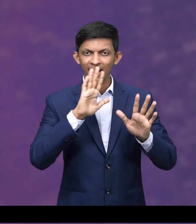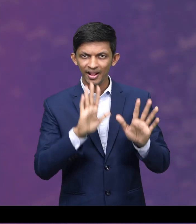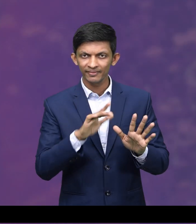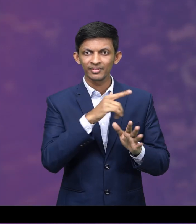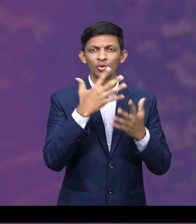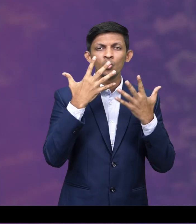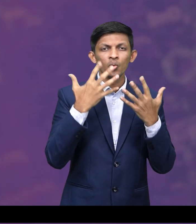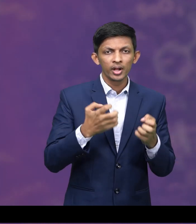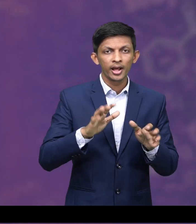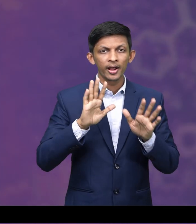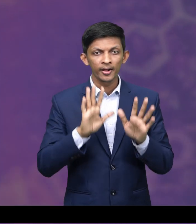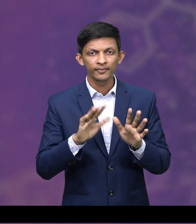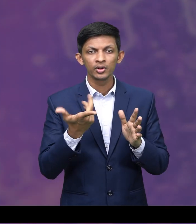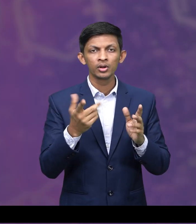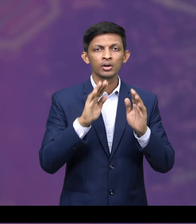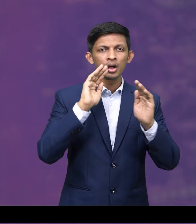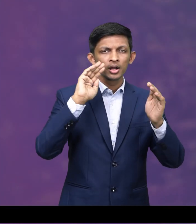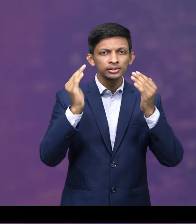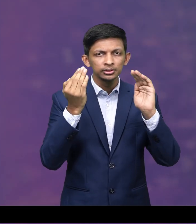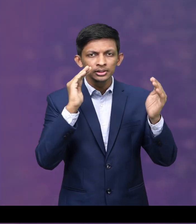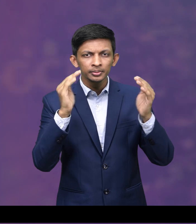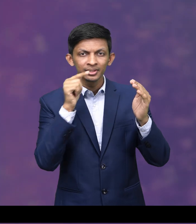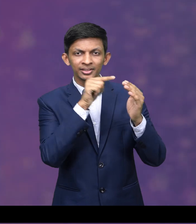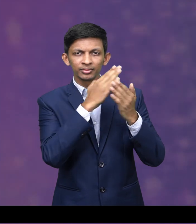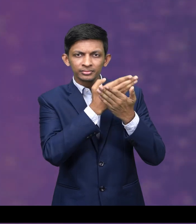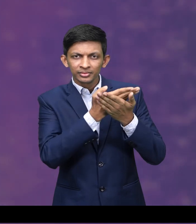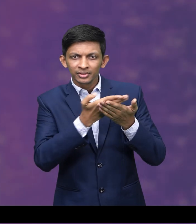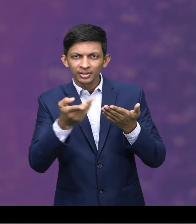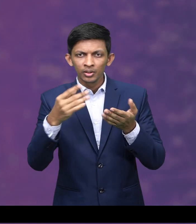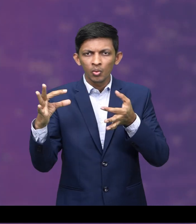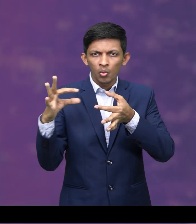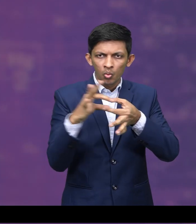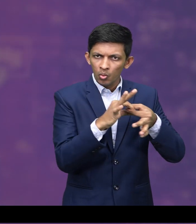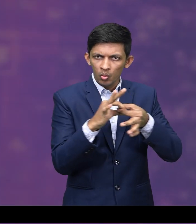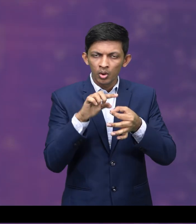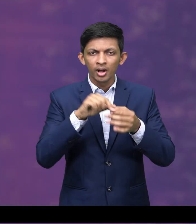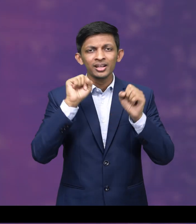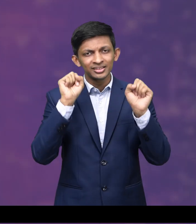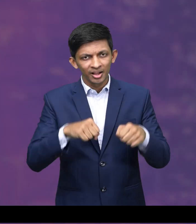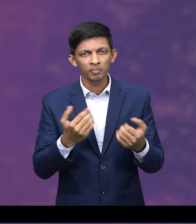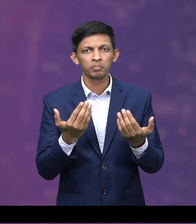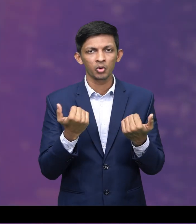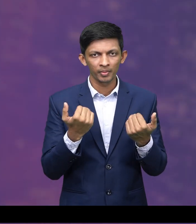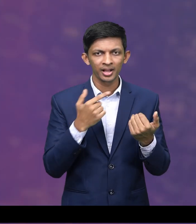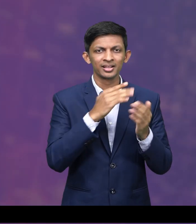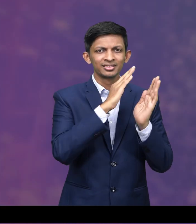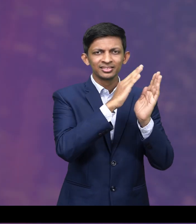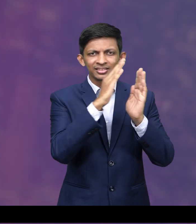ఎలక్ట్రాన్లను వాటి పరమాణువులు కలిపినప్పుడు వాటిని ఆకర్షించడానికి మూలకాల సామర్థ్యాలకు